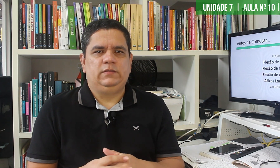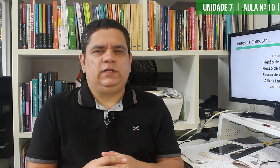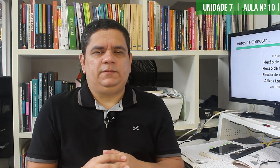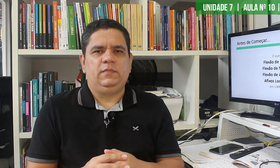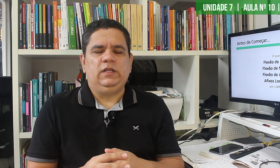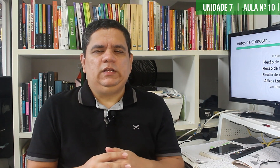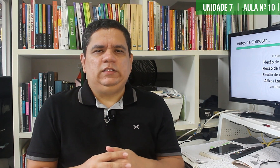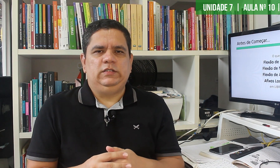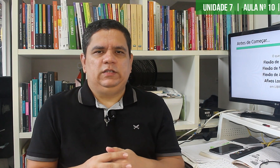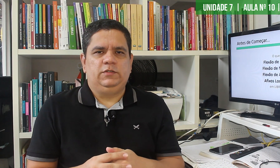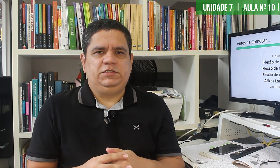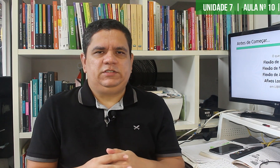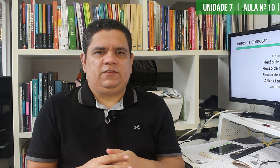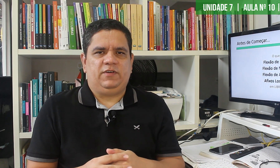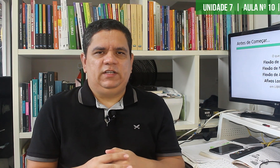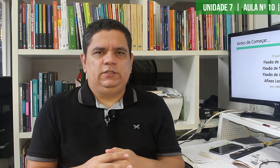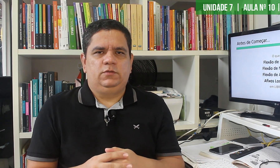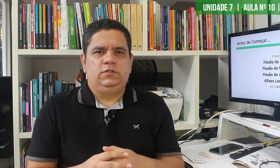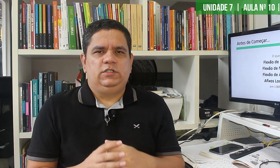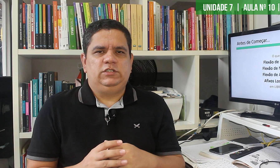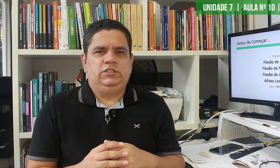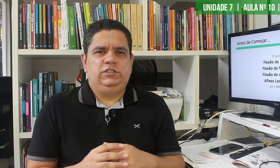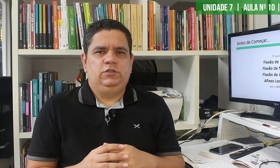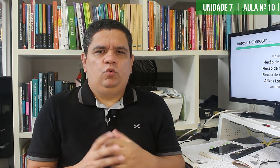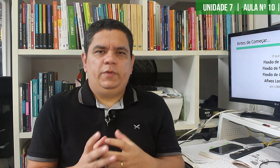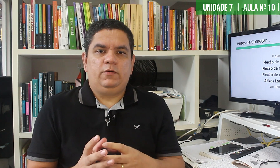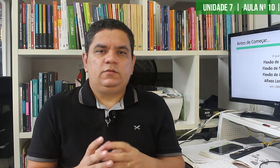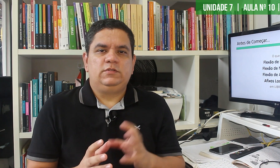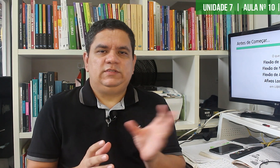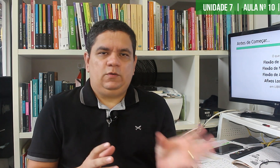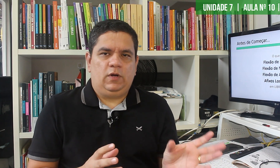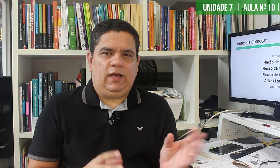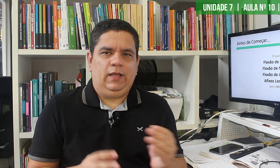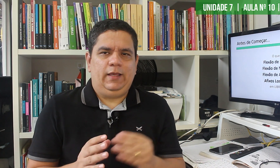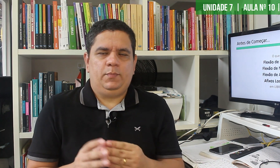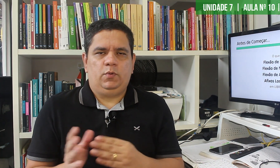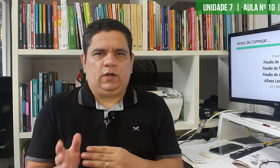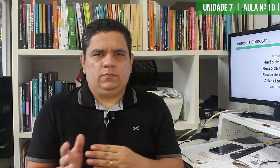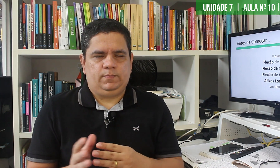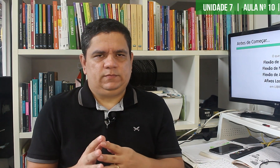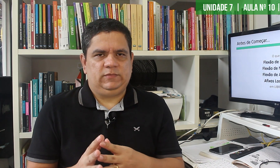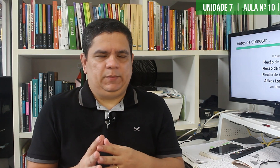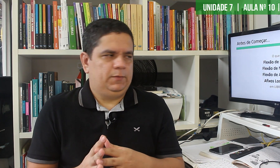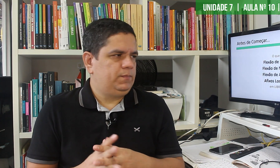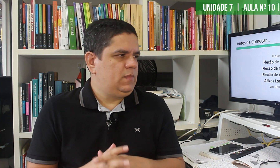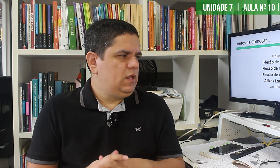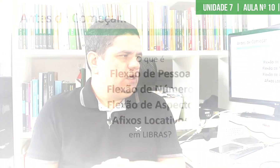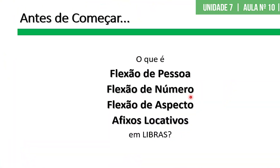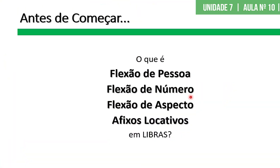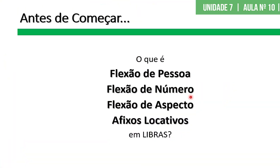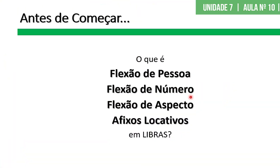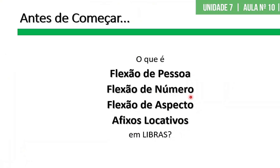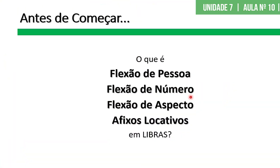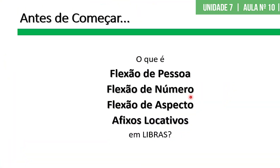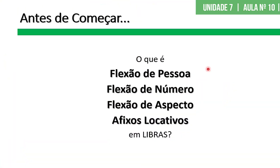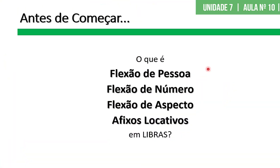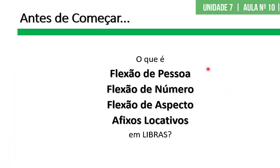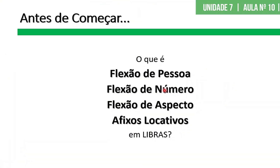tá? Então a gente está falando de número singular e plural, tá bom? Quando a gente está falando